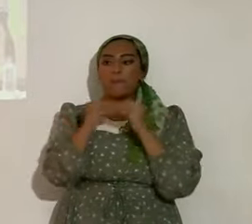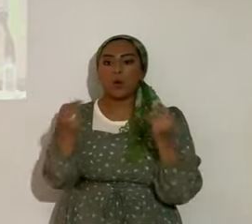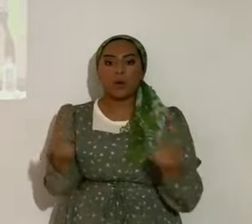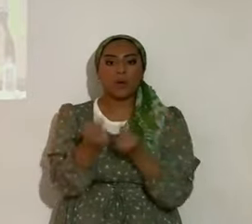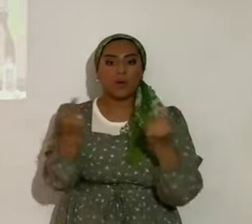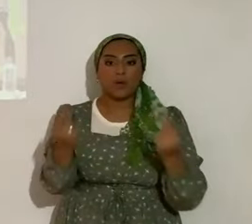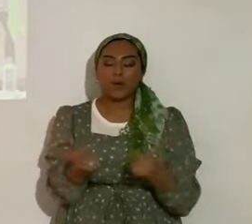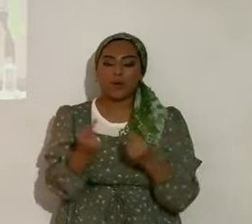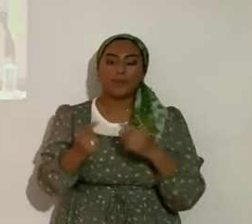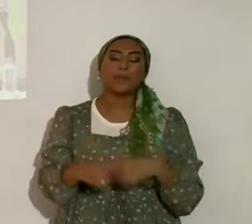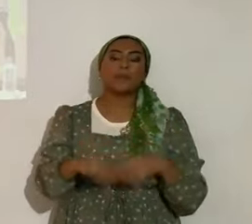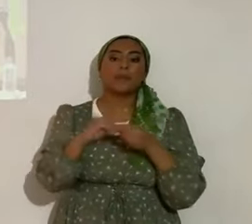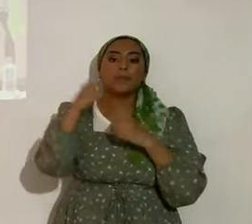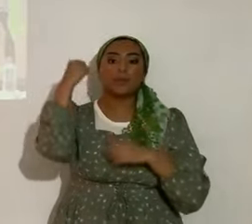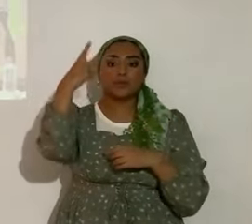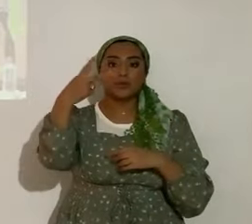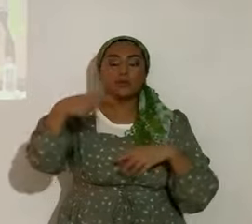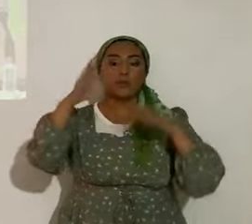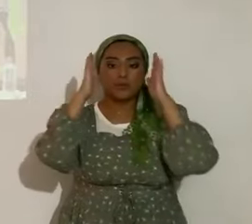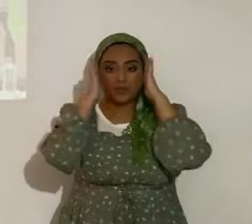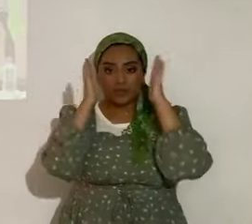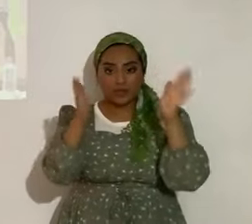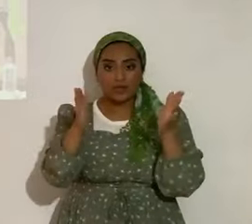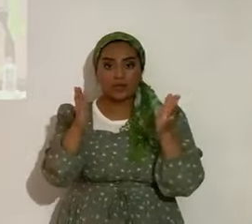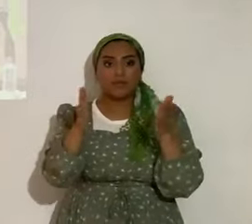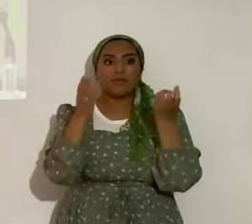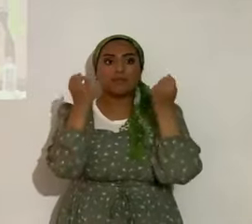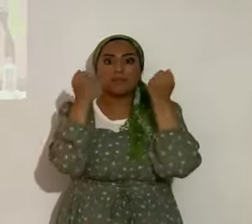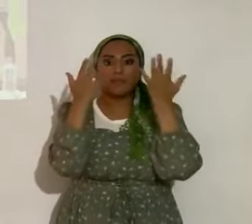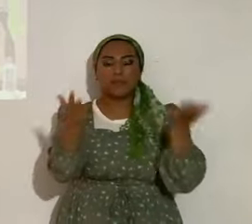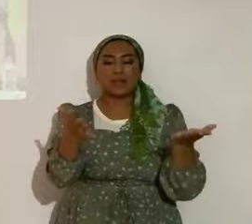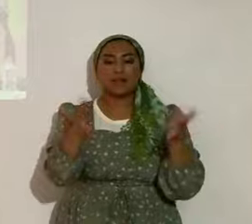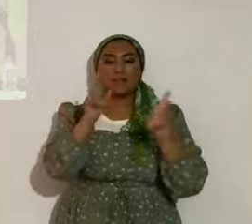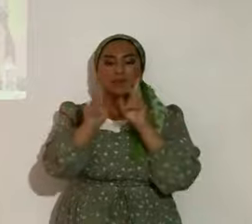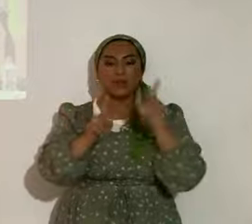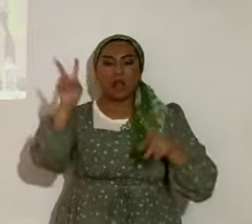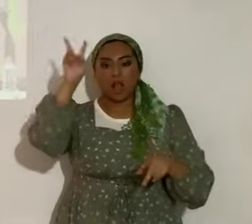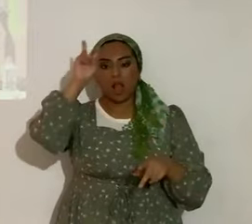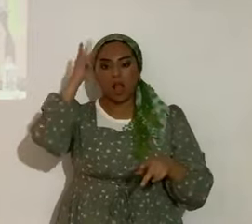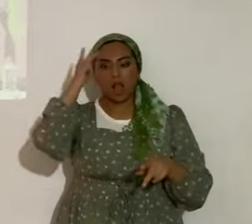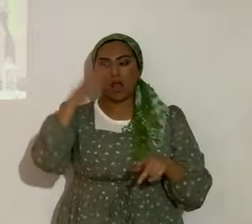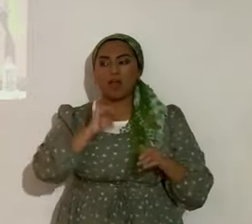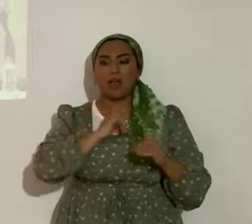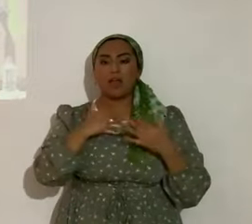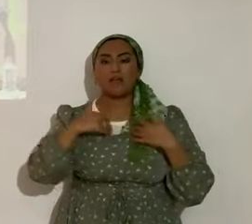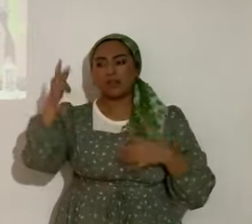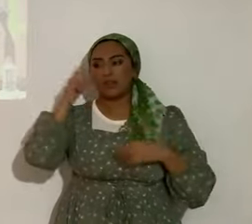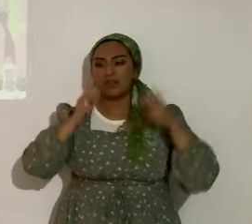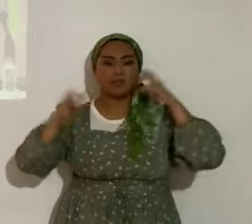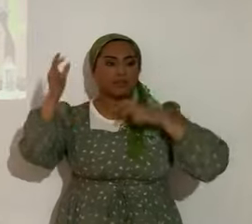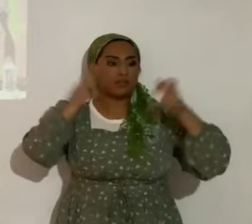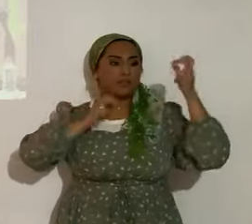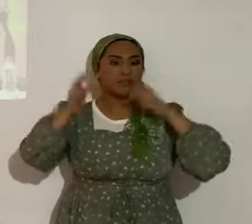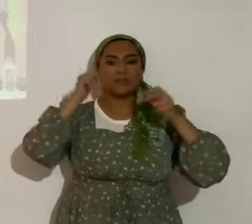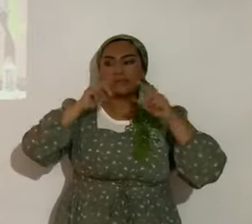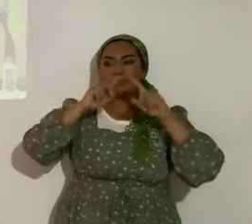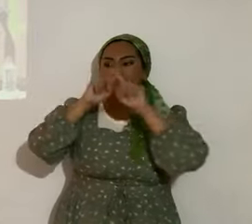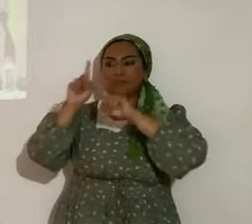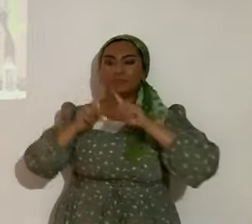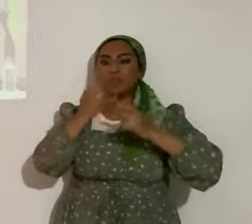Dos, atención a esto porque esto se ha muy malinterpretado, hermanos. He oído cada administración que se cae uno de la silla.